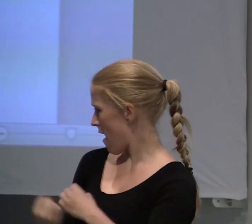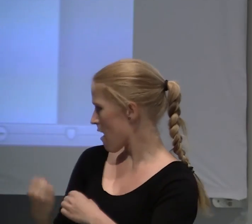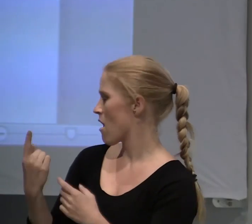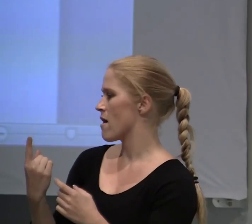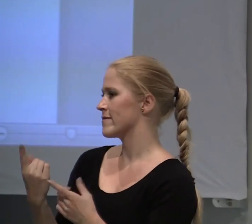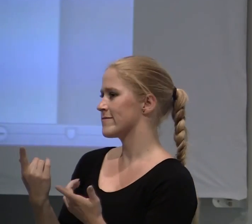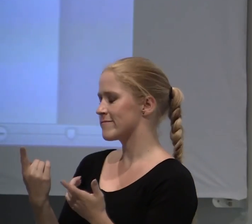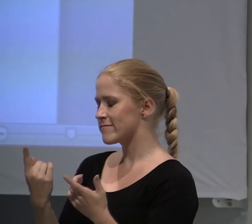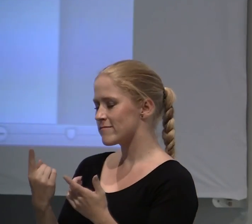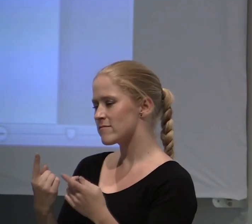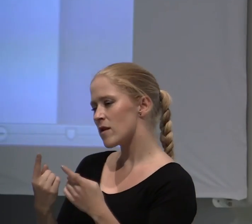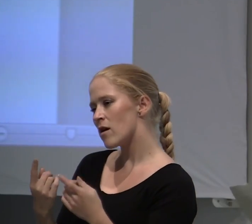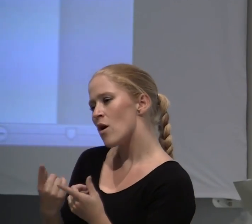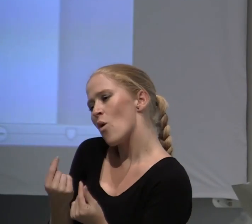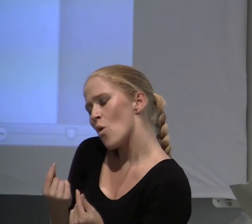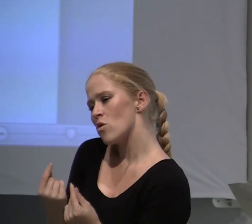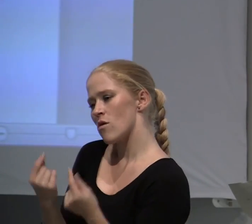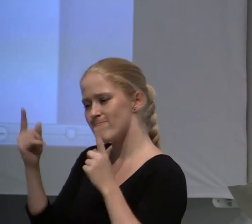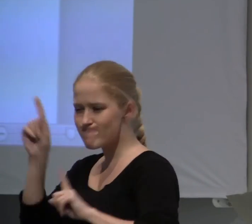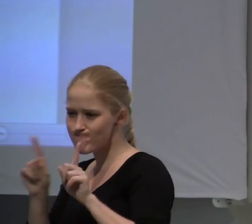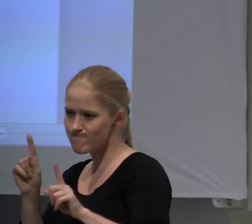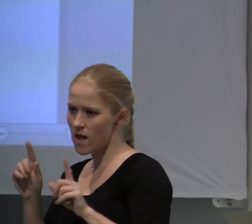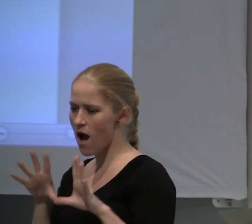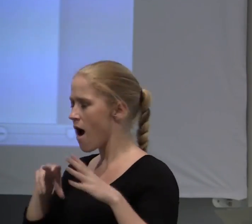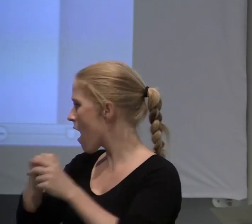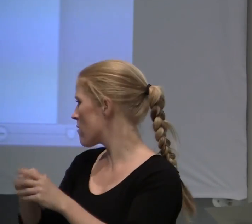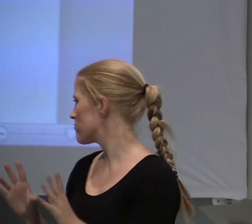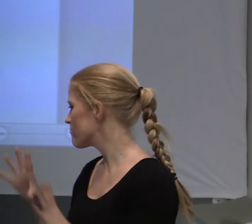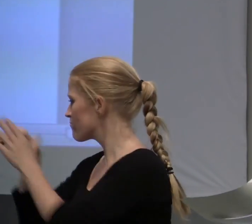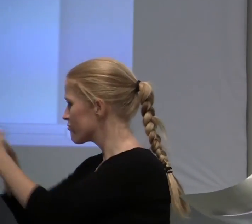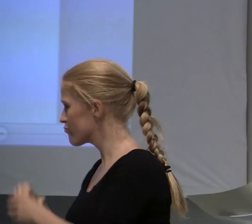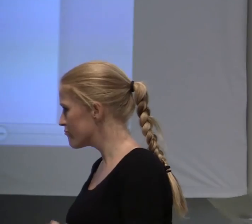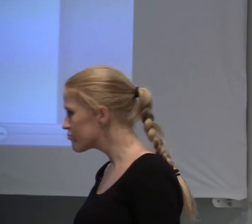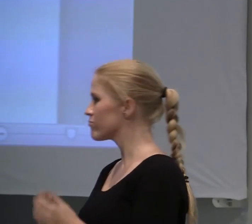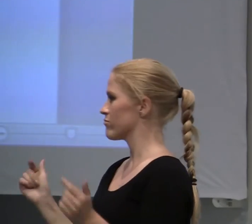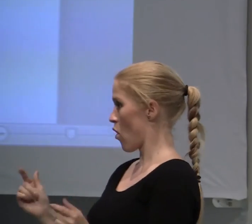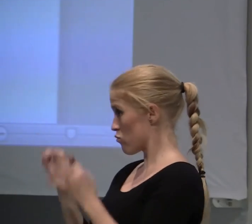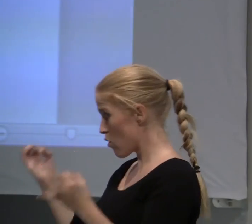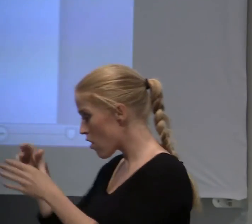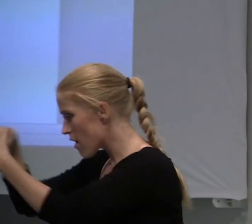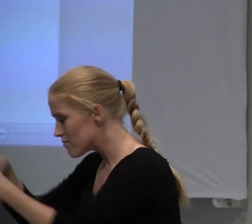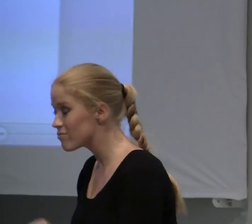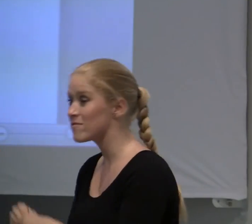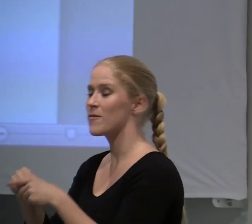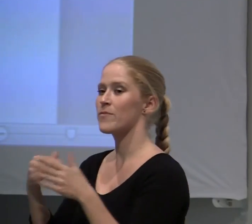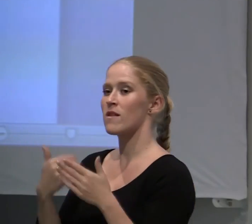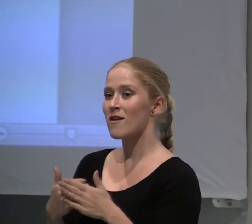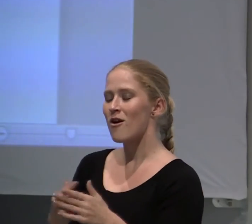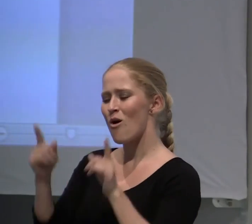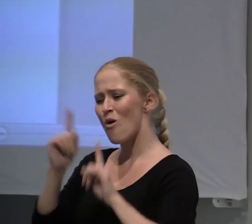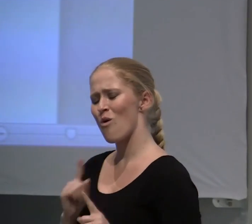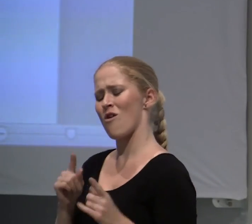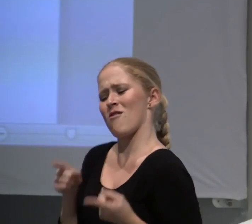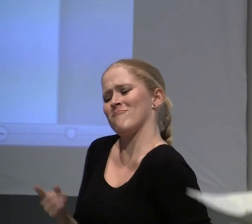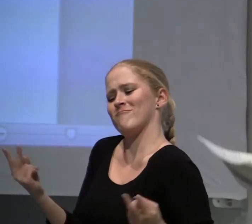na Huda, který se tady představoval. Zjistili jsme, že teda bychom potřebovali za Hudem zajet do jeho školy, vidět ho